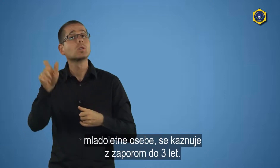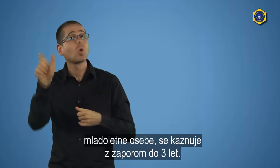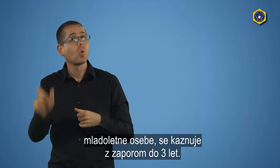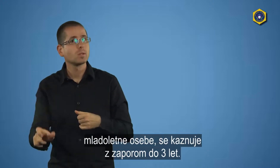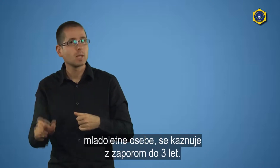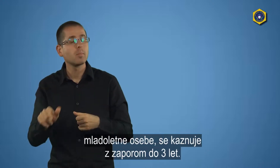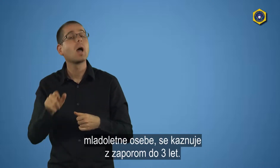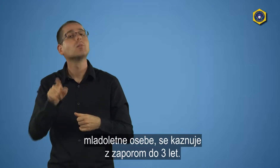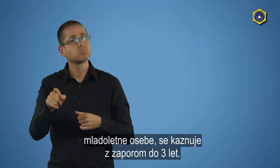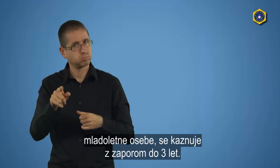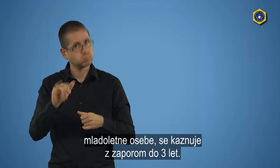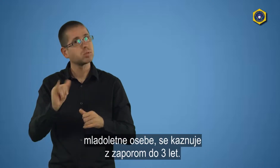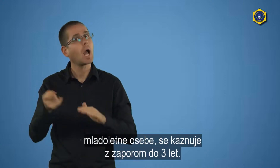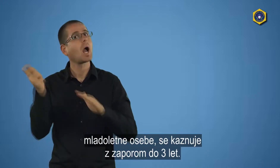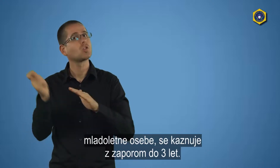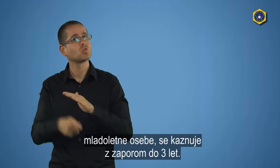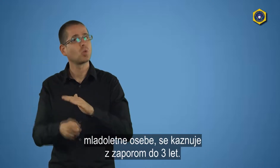z zaporom do 3 let.